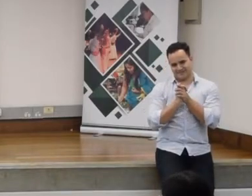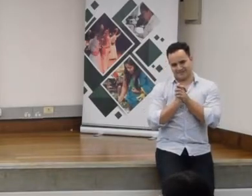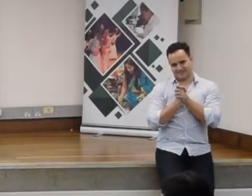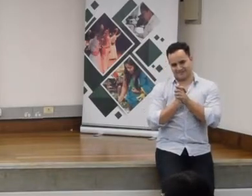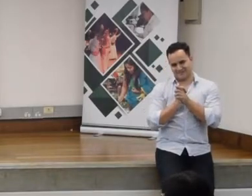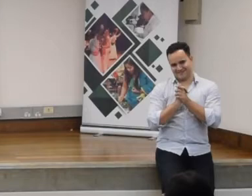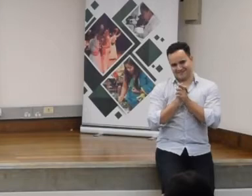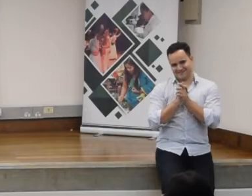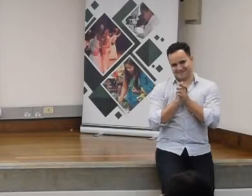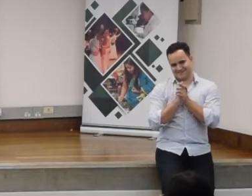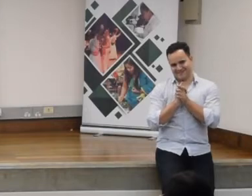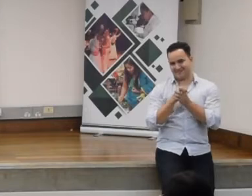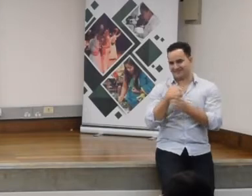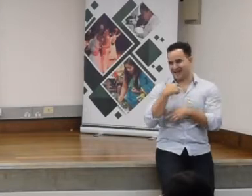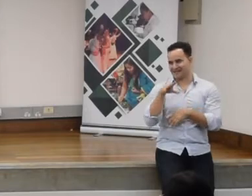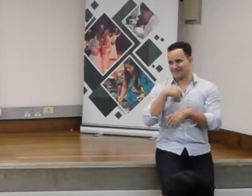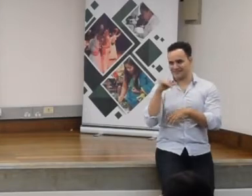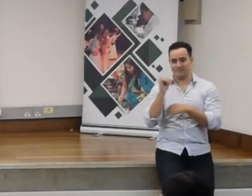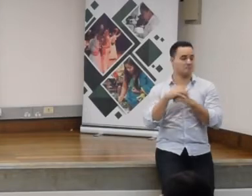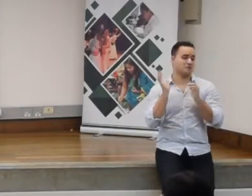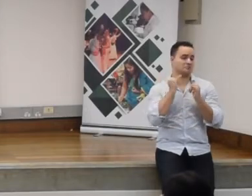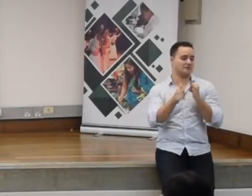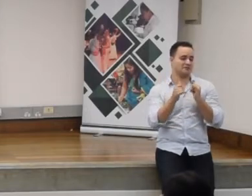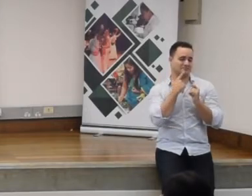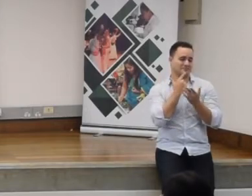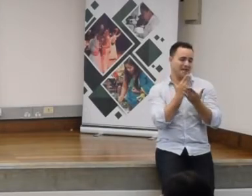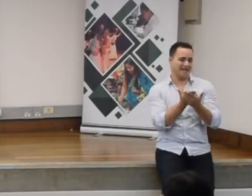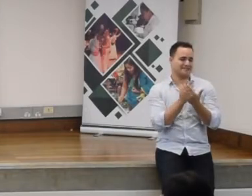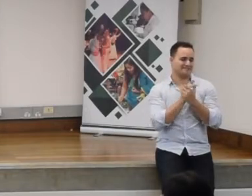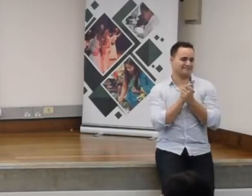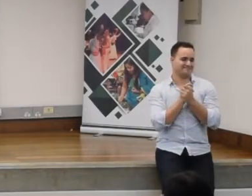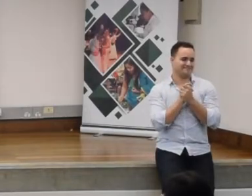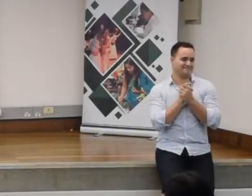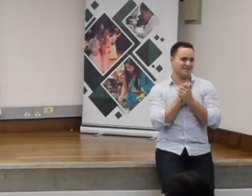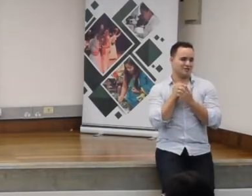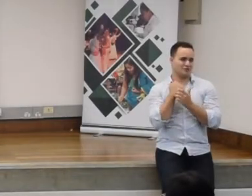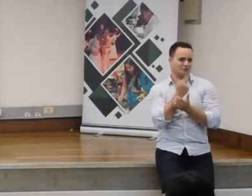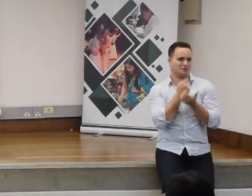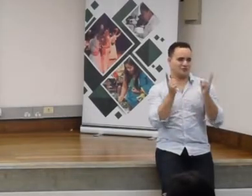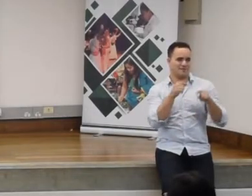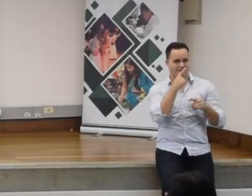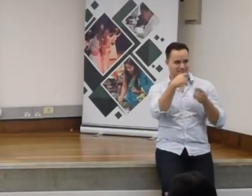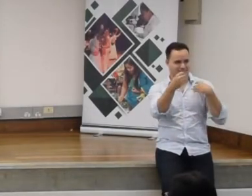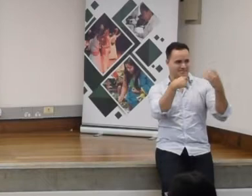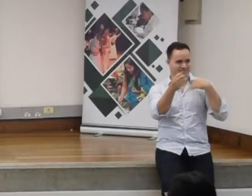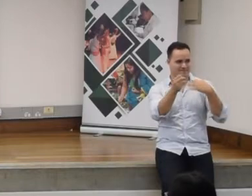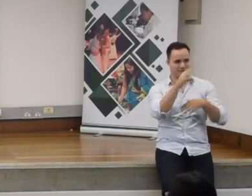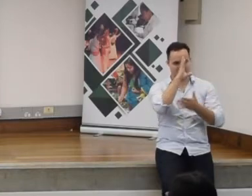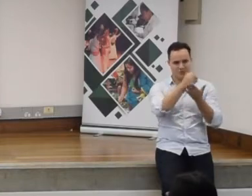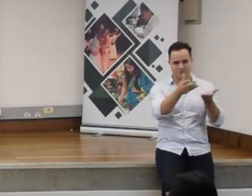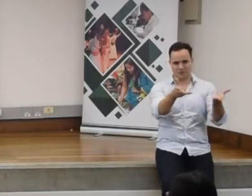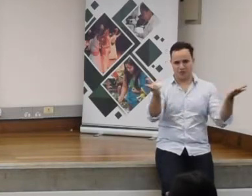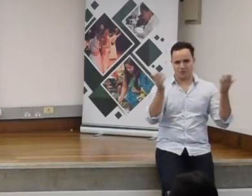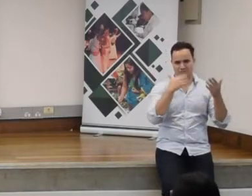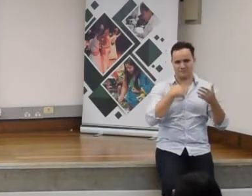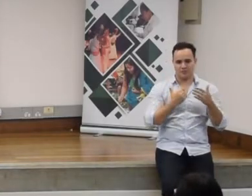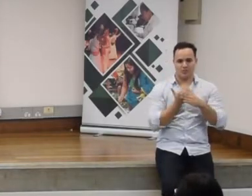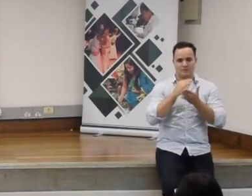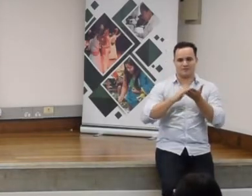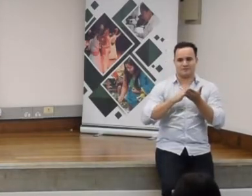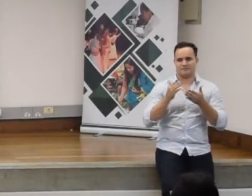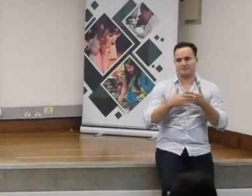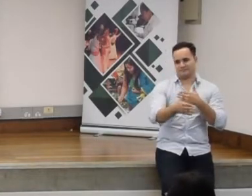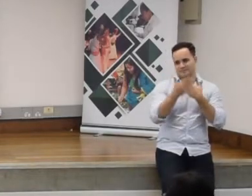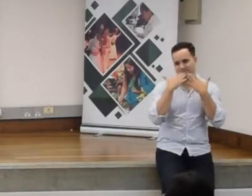Siendo esto, no más, les agradezco mucho y estaremos muy expectantes de los aportes y de los tejidos nuevos que podamos hacer. Muchas gracias.